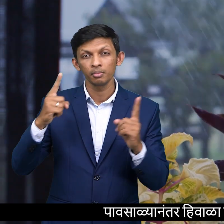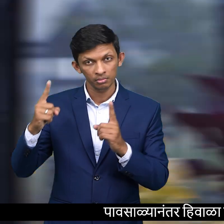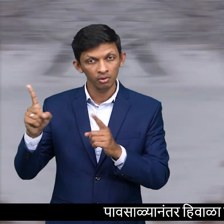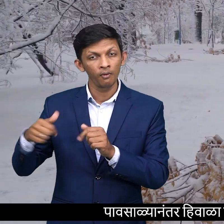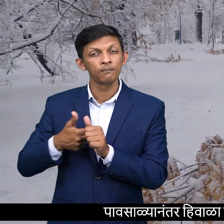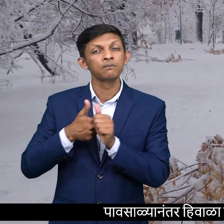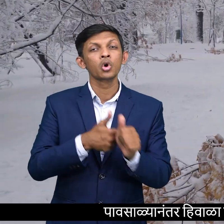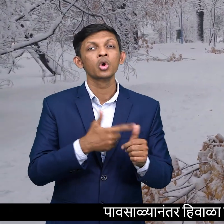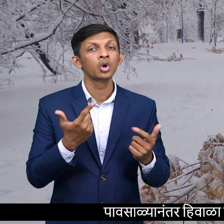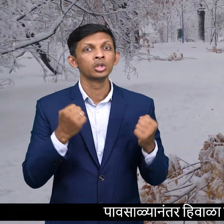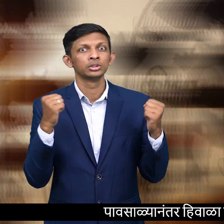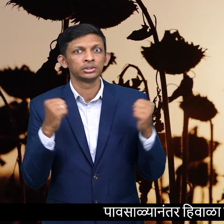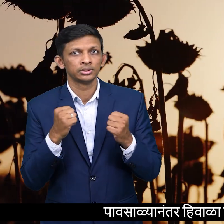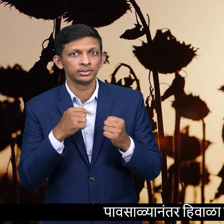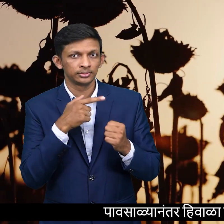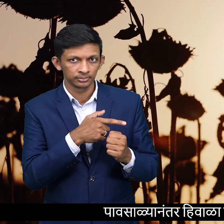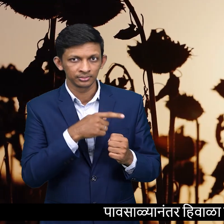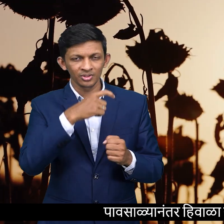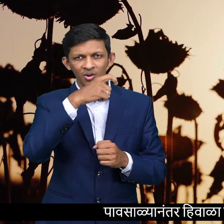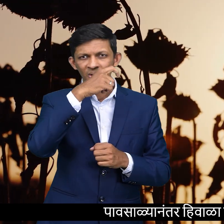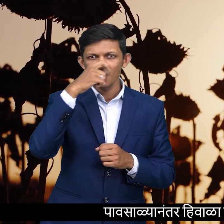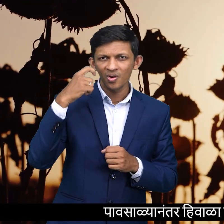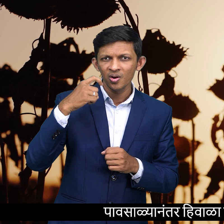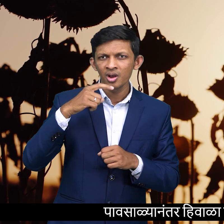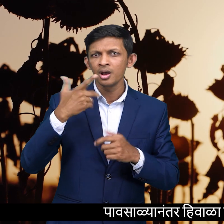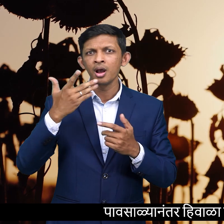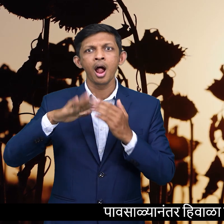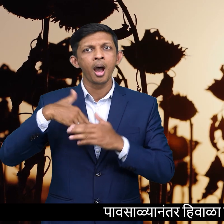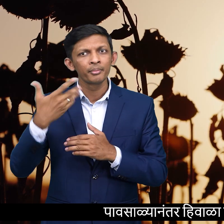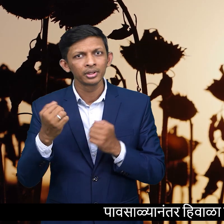पावसाळ्यानंतर हिवाळा येतो आणि नंतर उन्हाळा येतो.